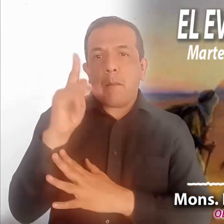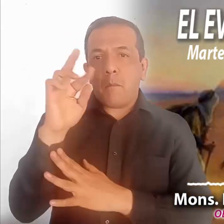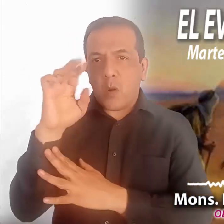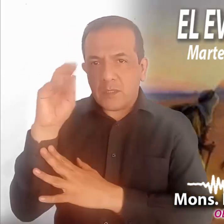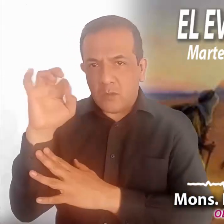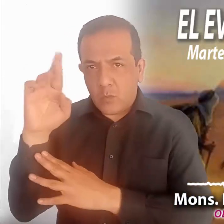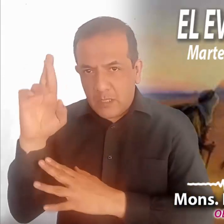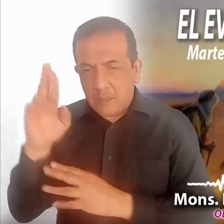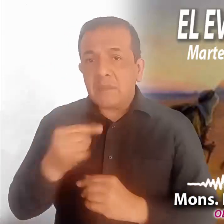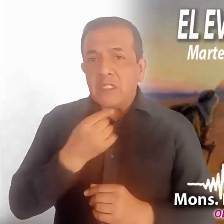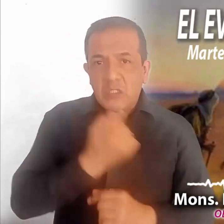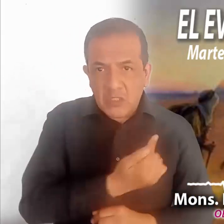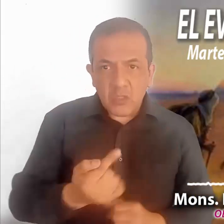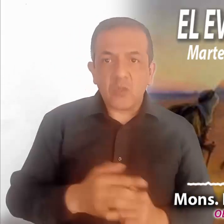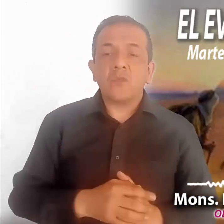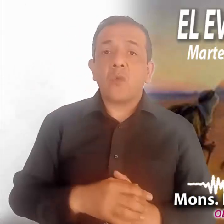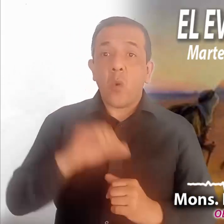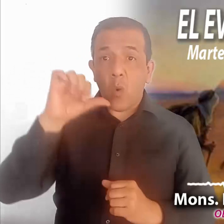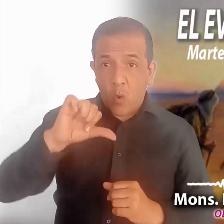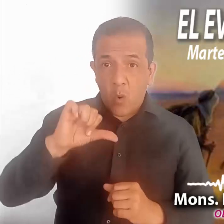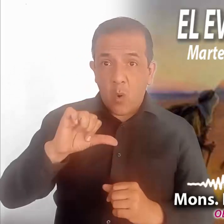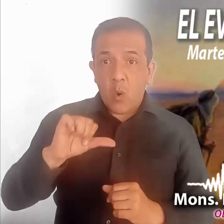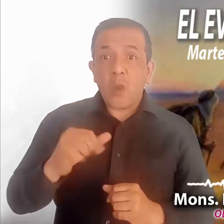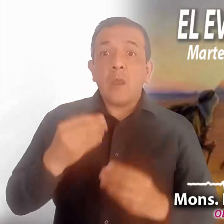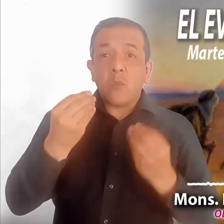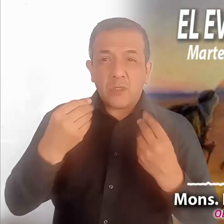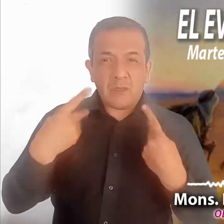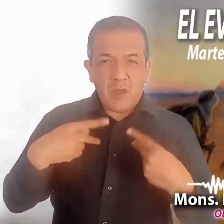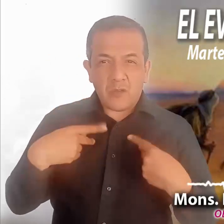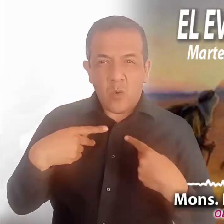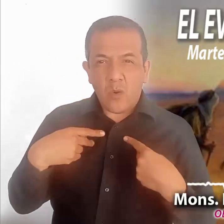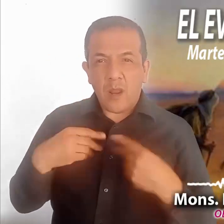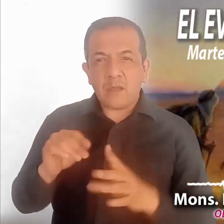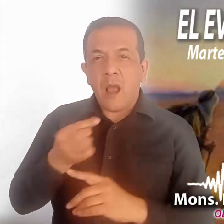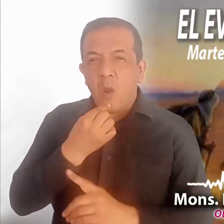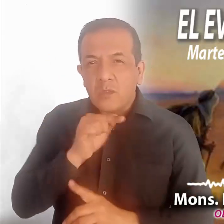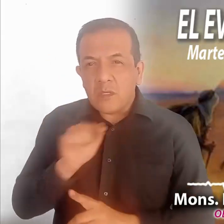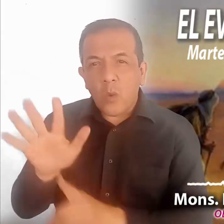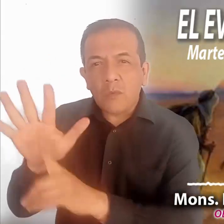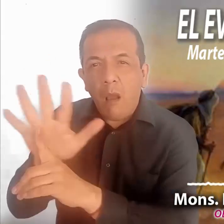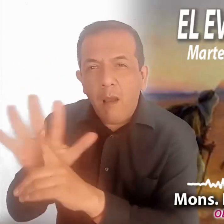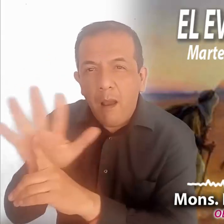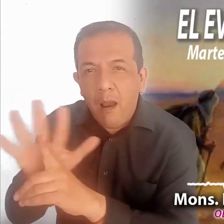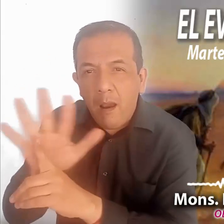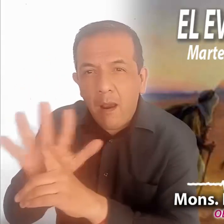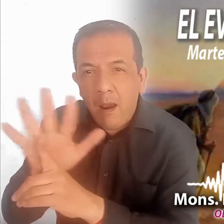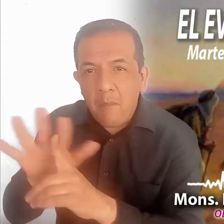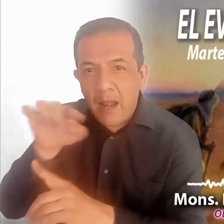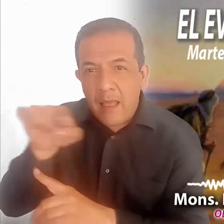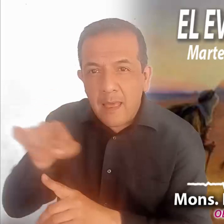Hoy hay Herodes que envician pequeñitos para enredarlos y atraparlos en el mundo de las